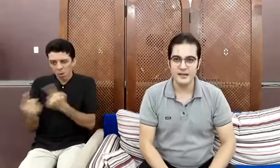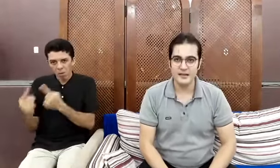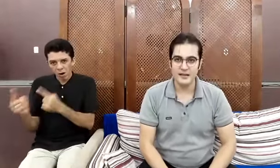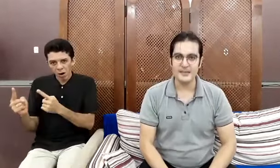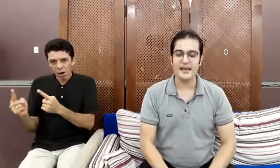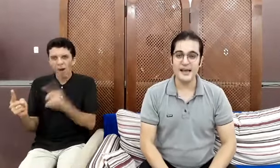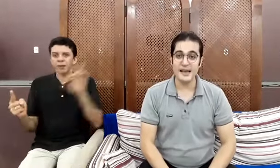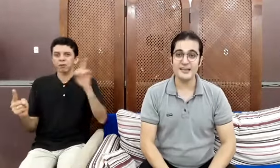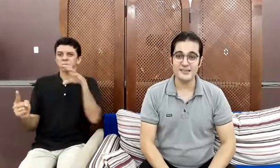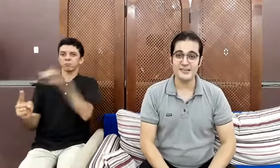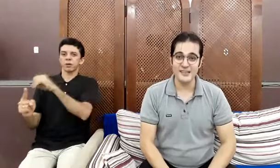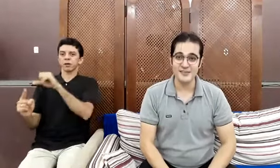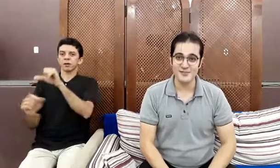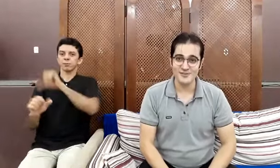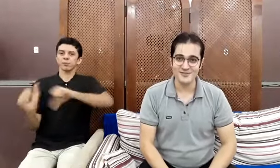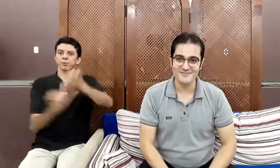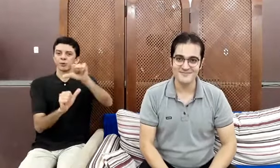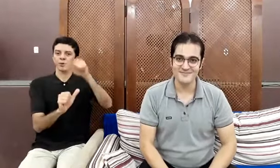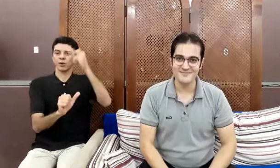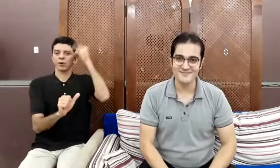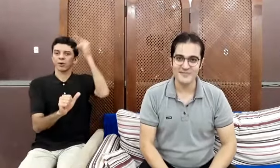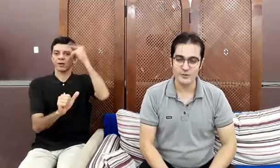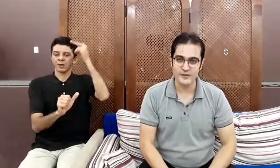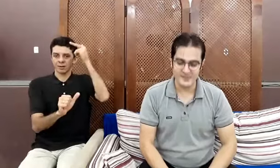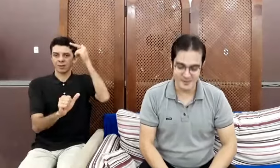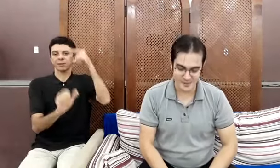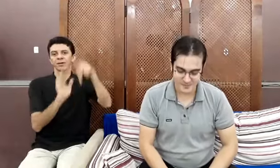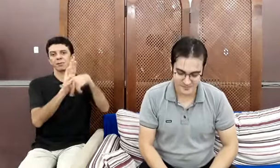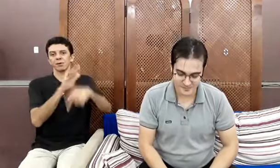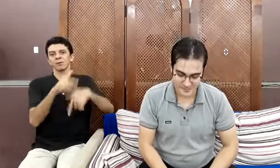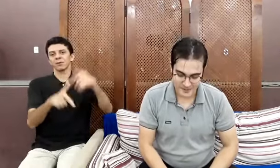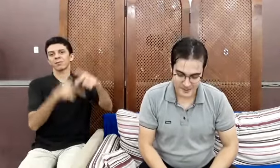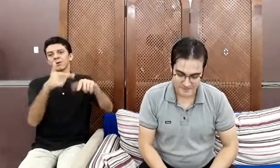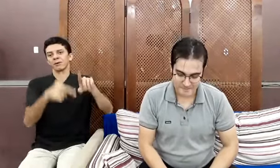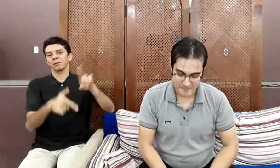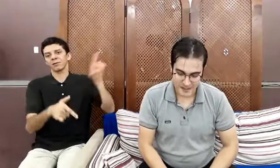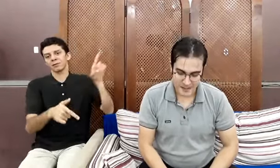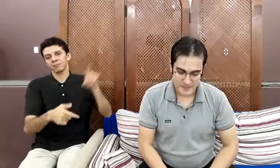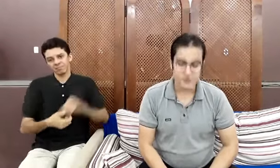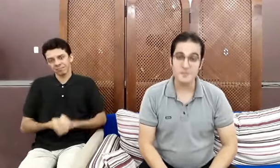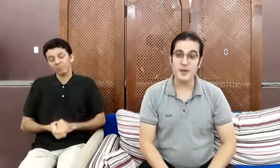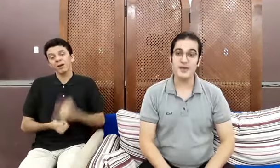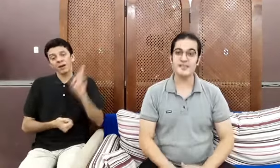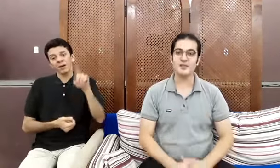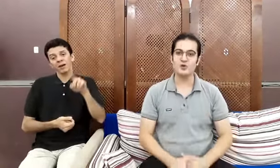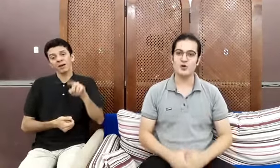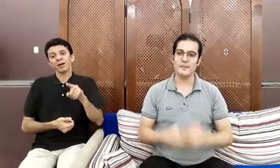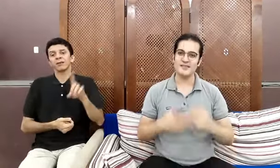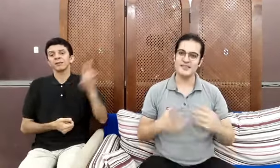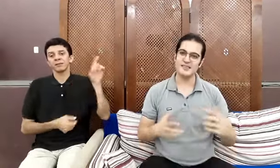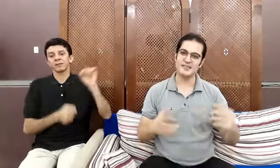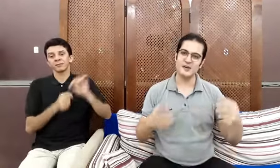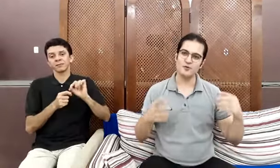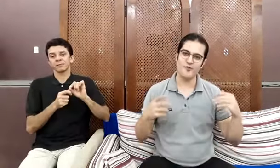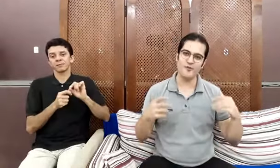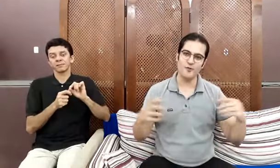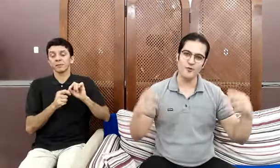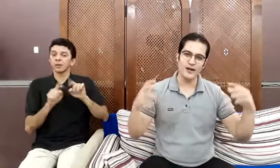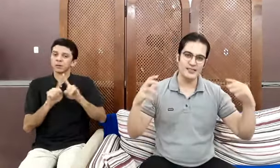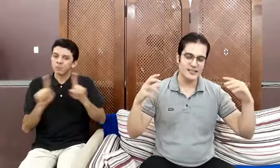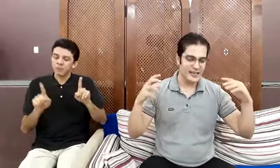iria liderar a igreja de Cristo. Deus faz isso. Mas em meio a essa dor da perseguição,